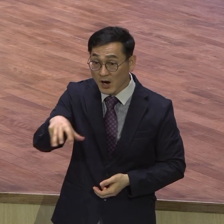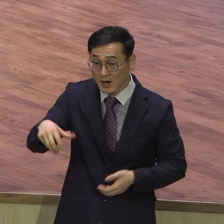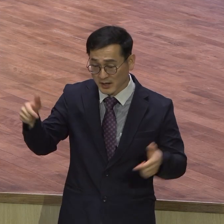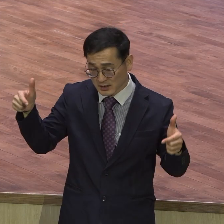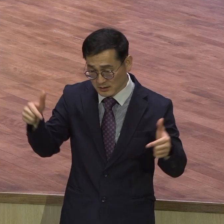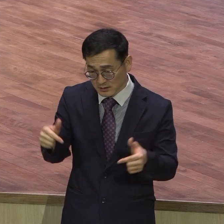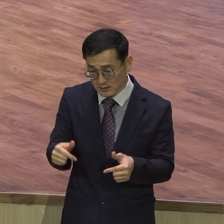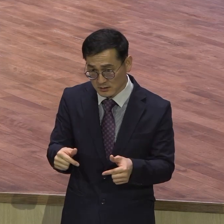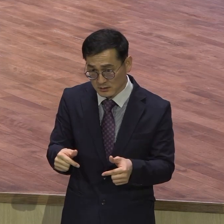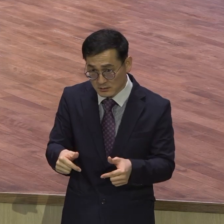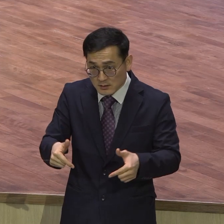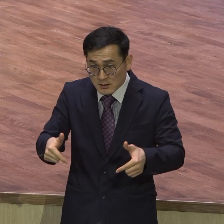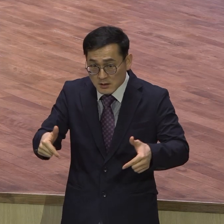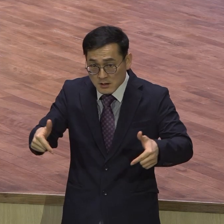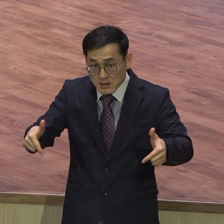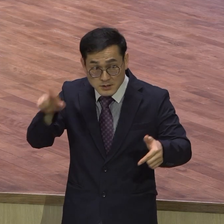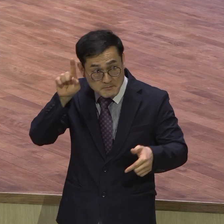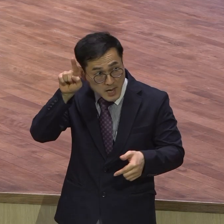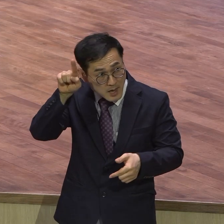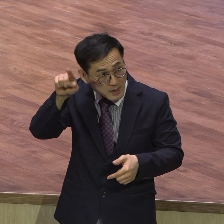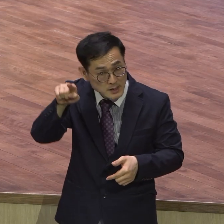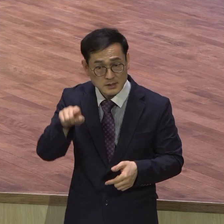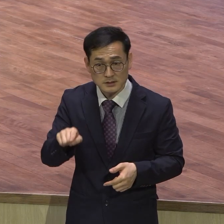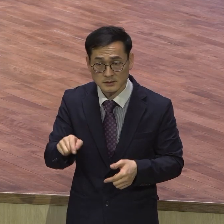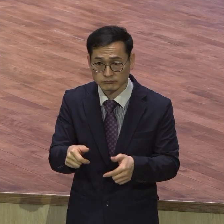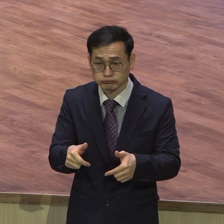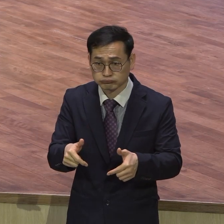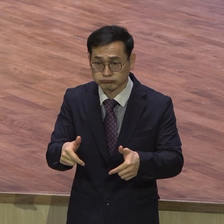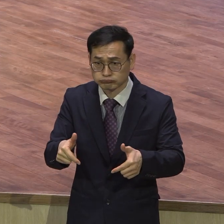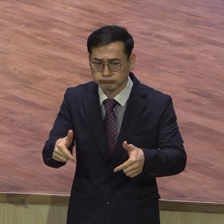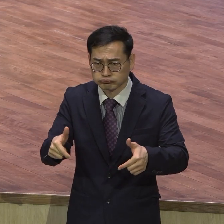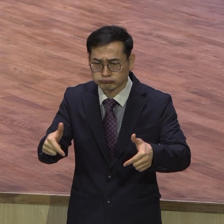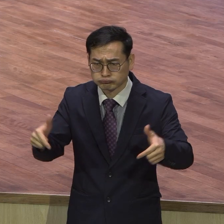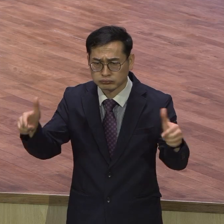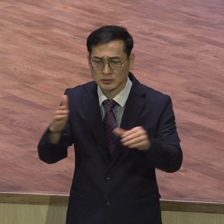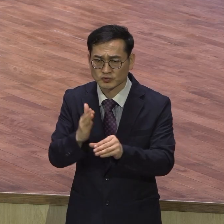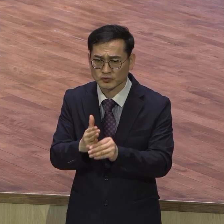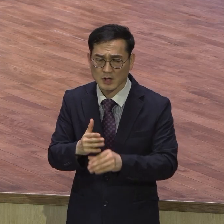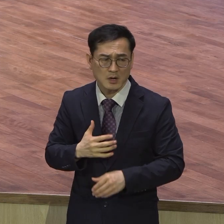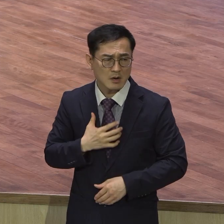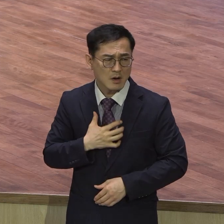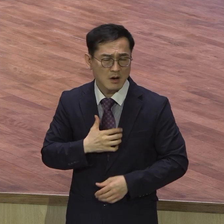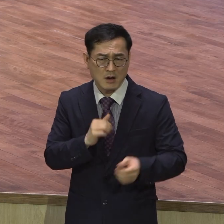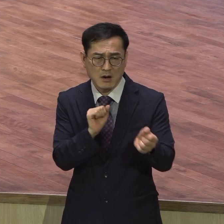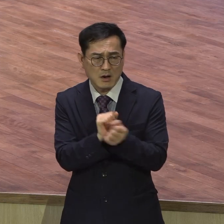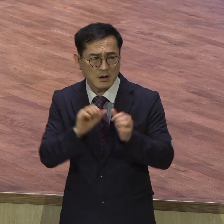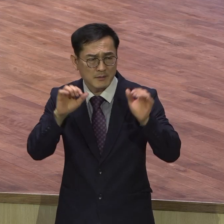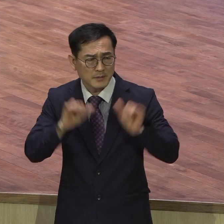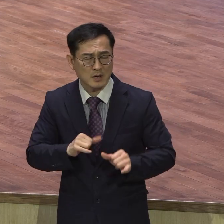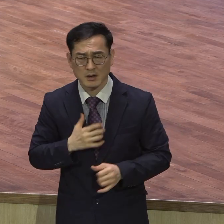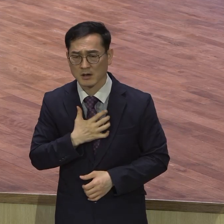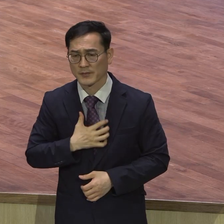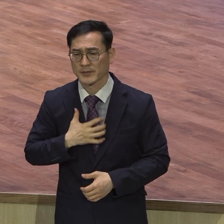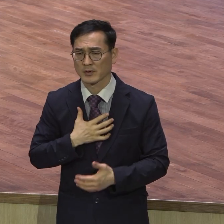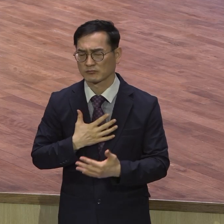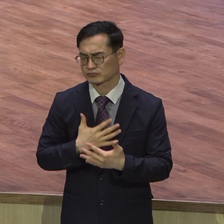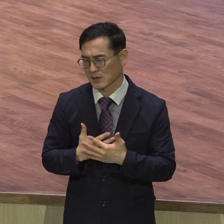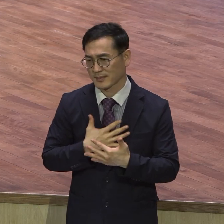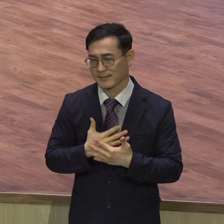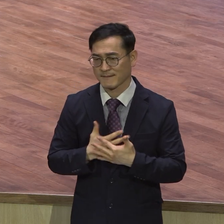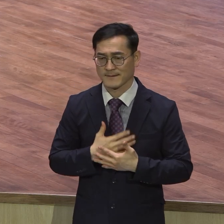매일 그렇게 지금 확진자가 늘어나고 있는 이런 불안 환경 속에서 지금